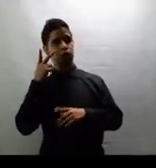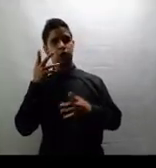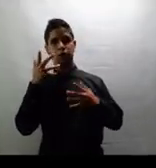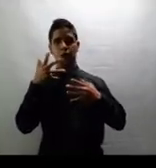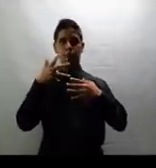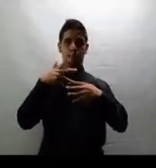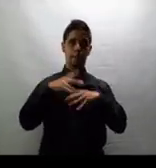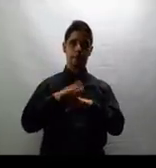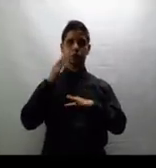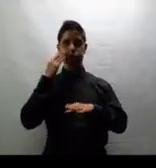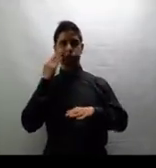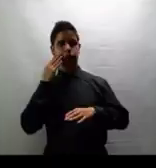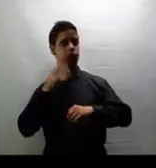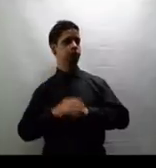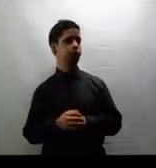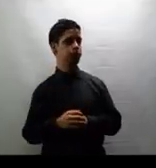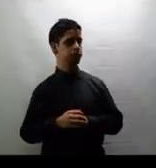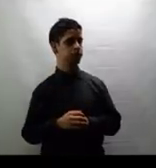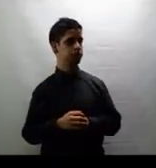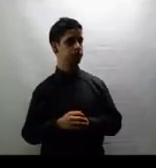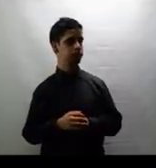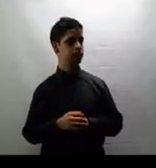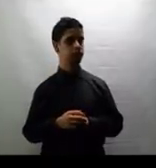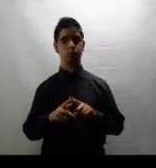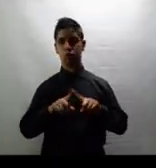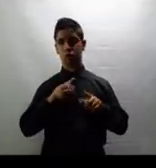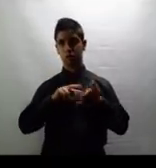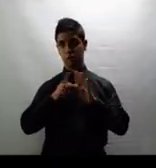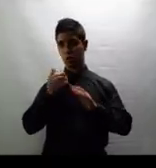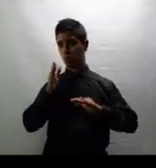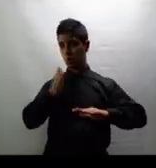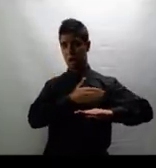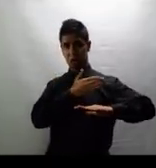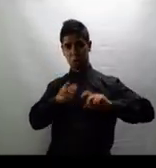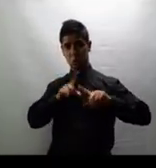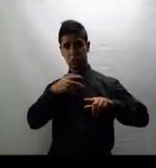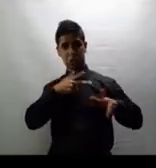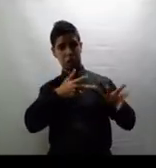sí pero que ni siquiera te quitan la canción iniciativa